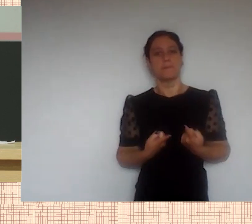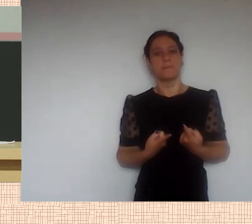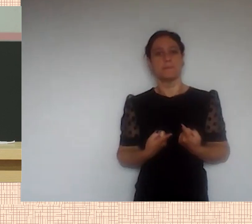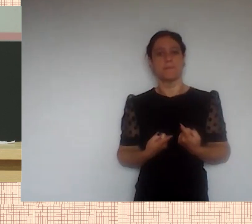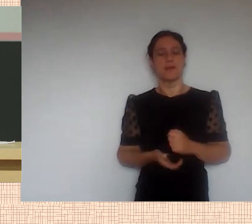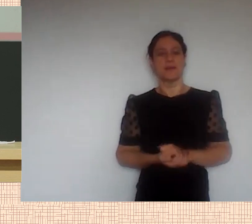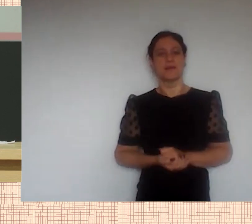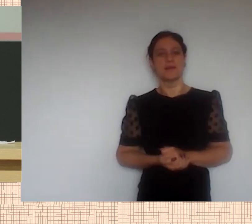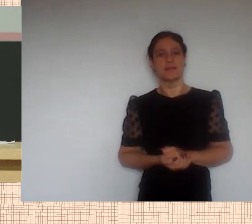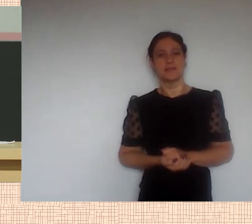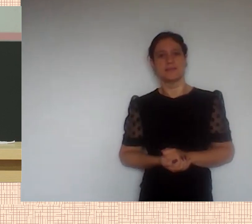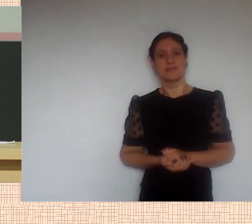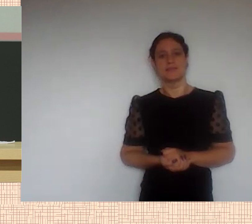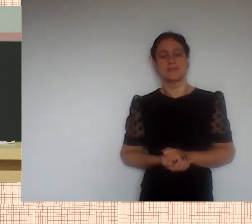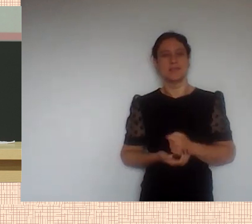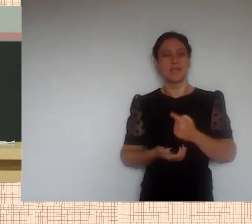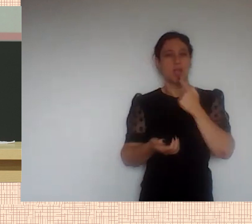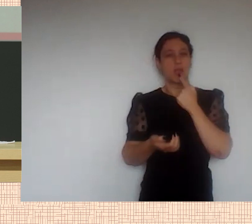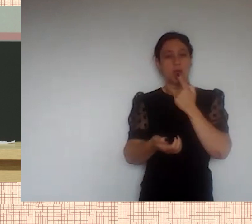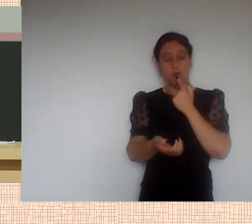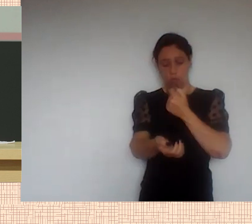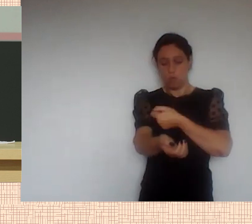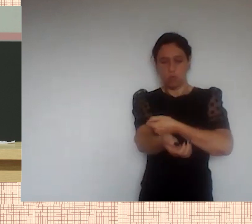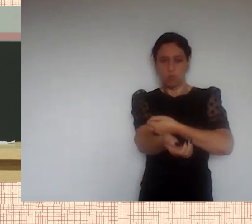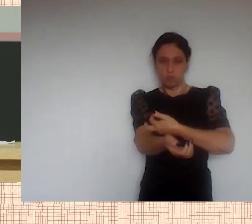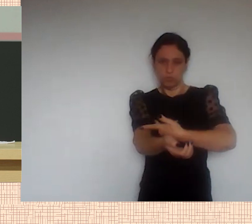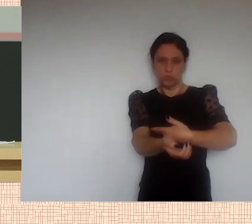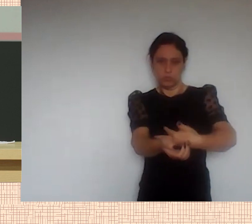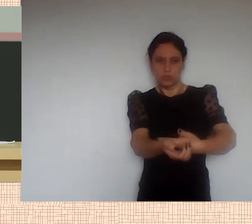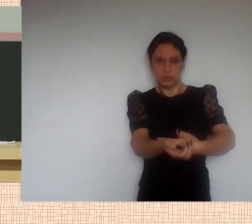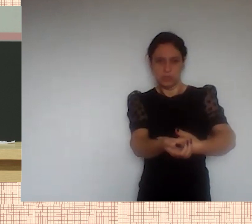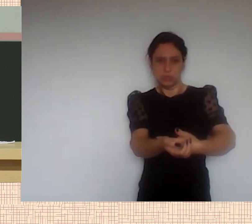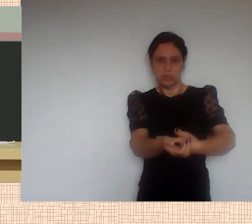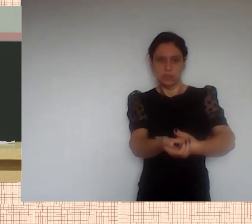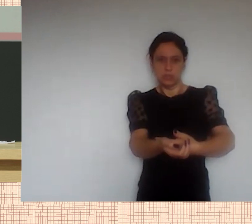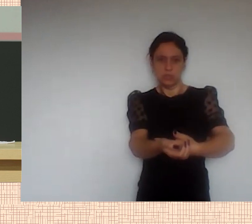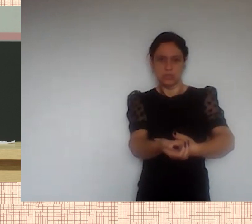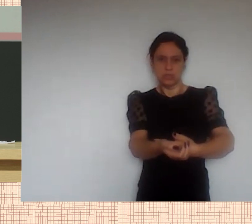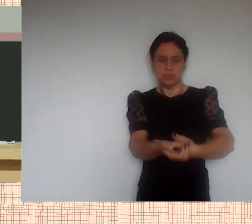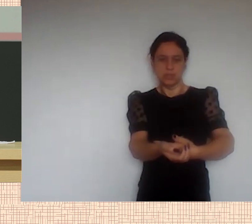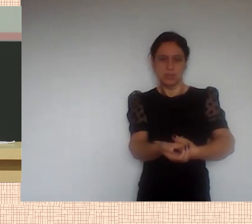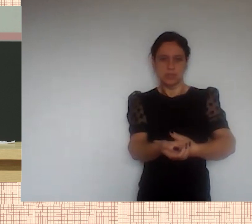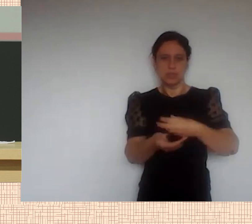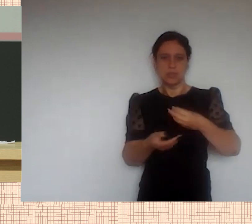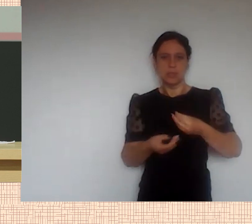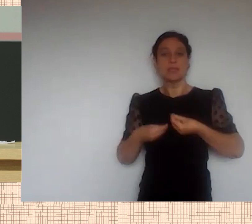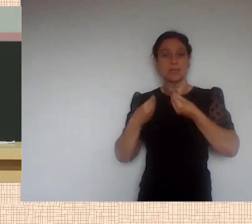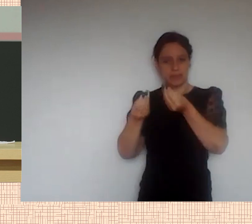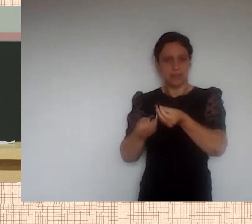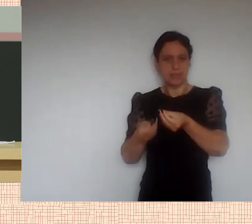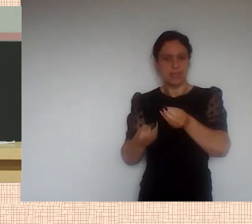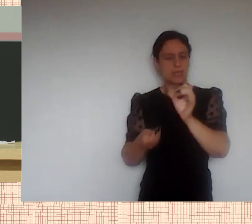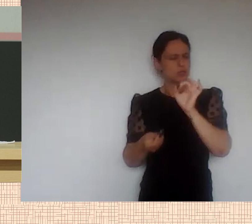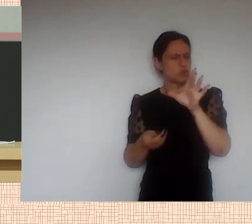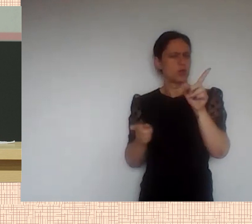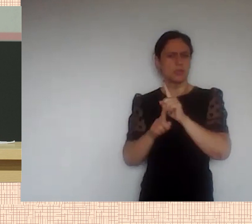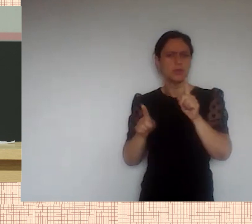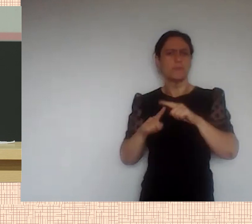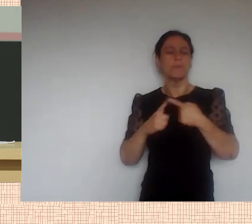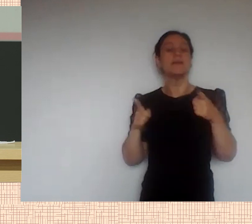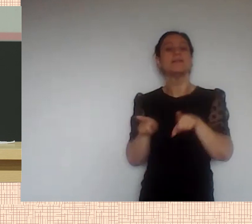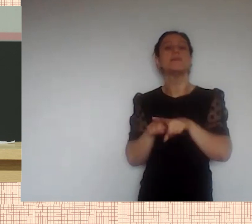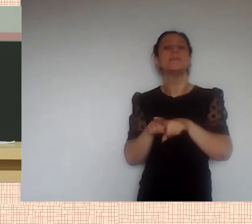Mas a corrente sanguínea não só entrega para cada célula nutrientes e oxigênio, faz outro